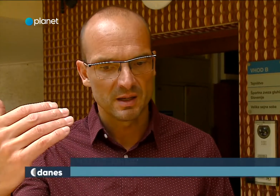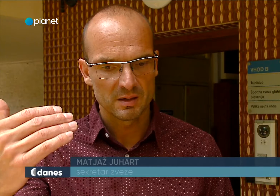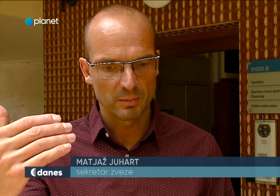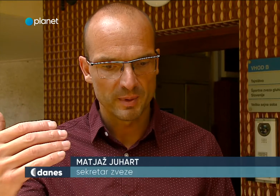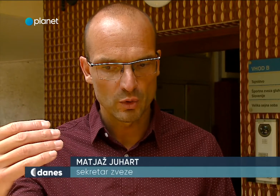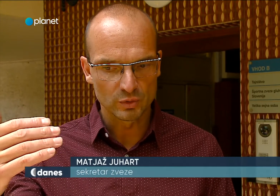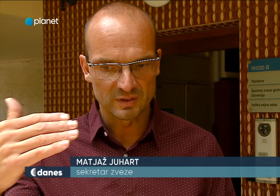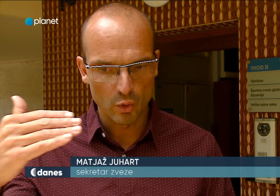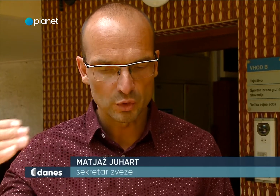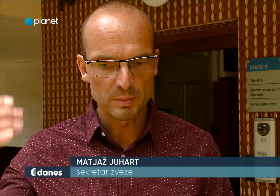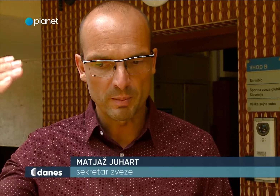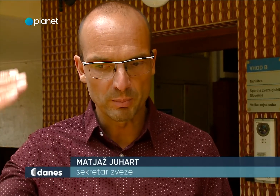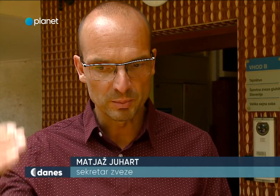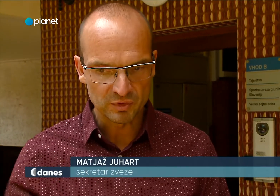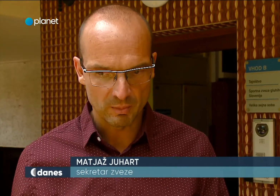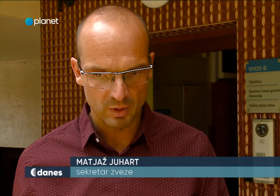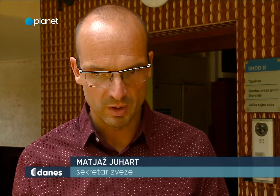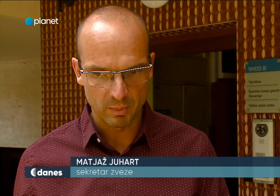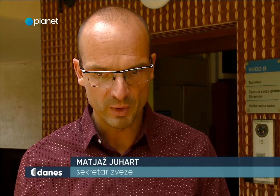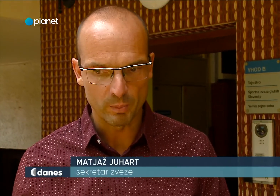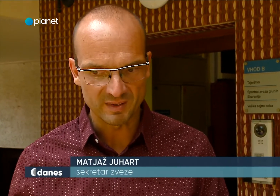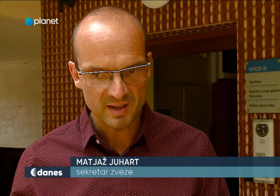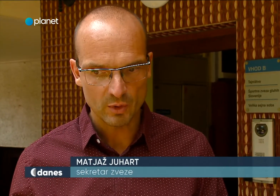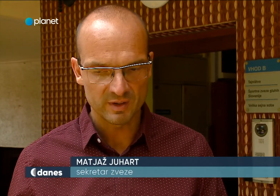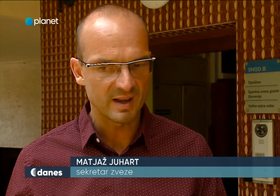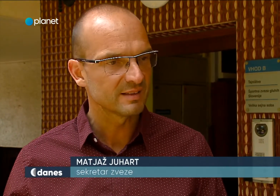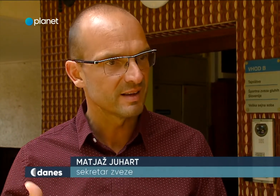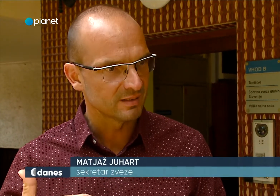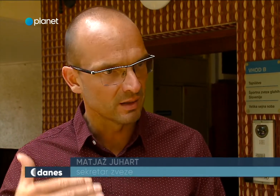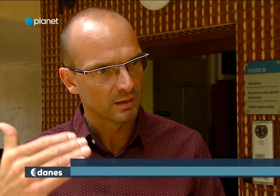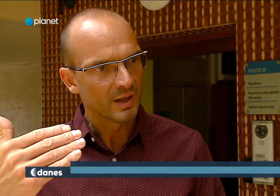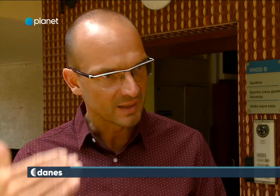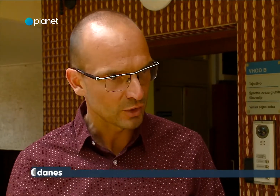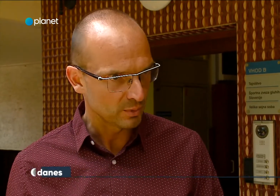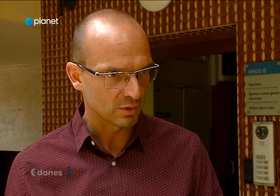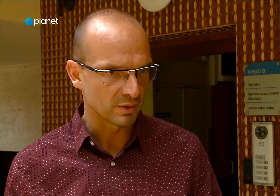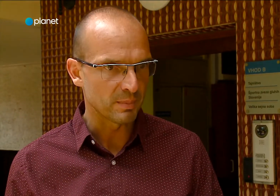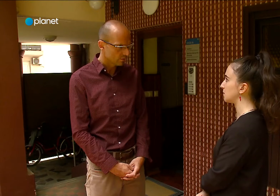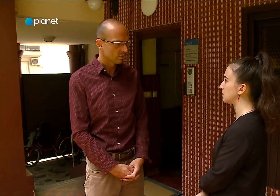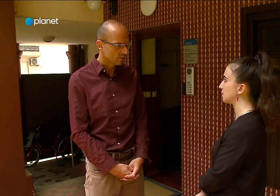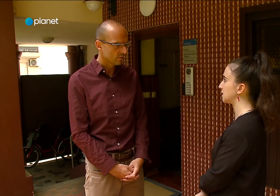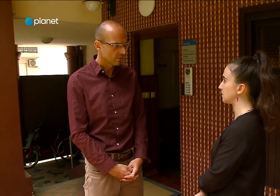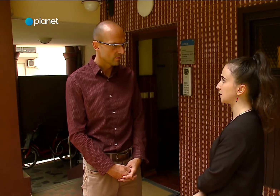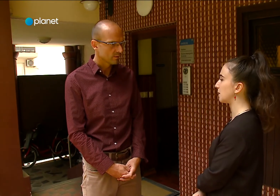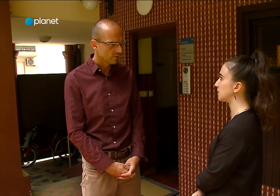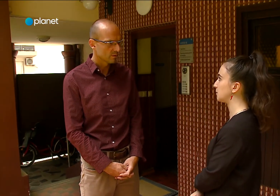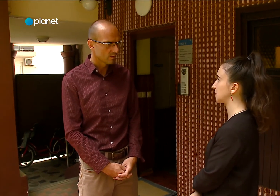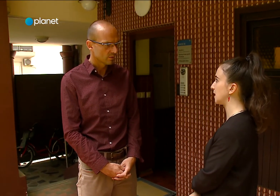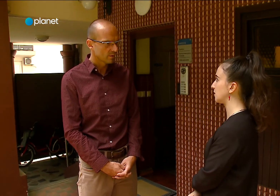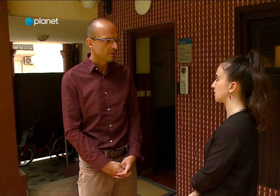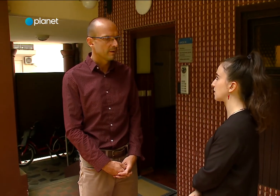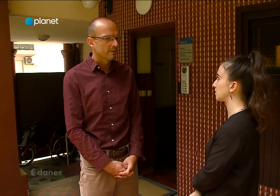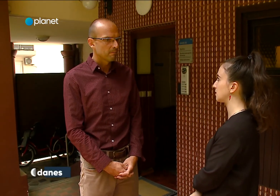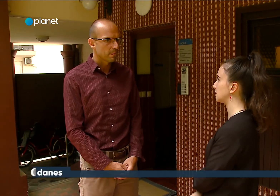organa in, z logotipom in podpisom, predsednika organizacije z datum in tako naprej. Goljufi so že